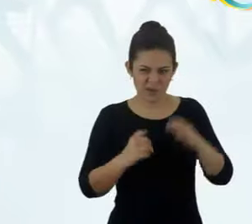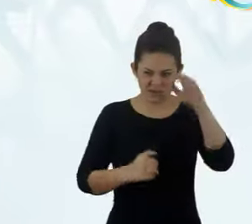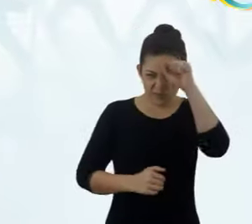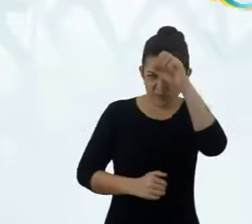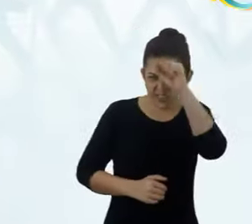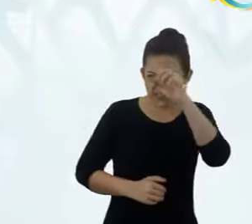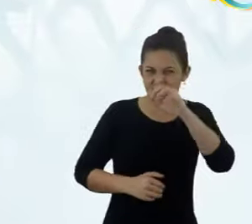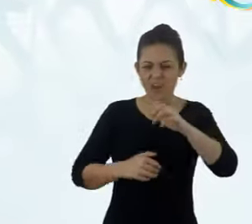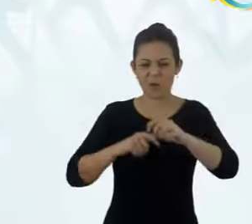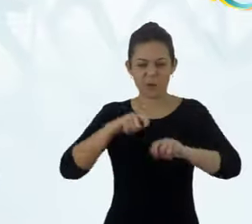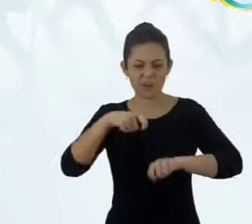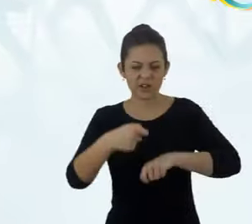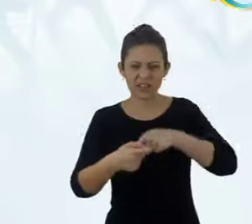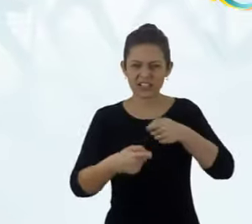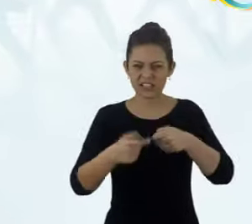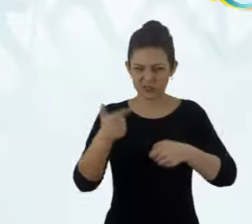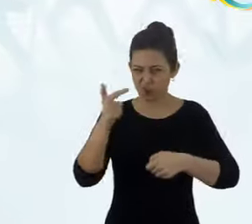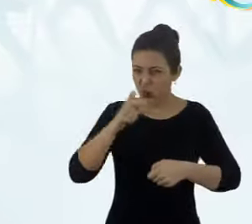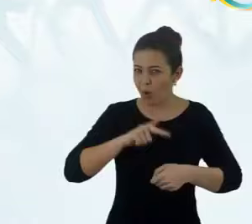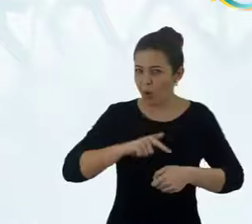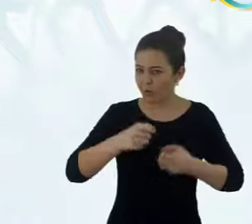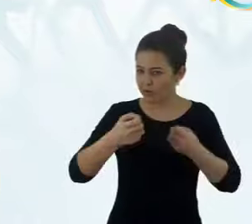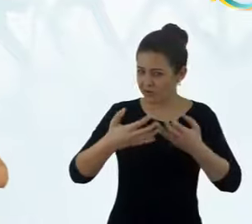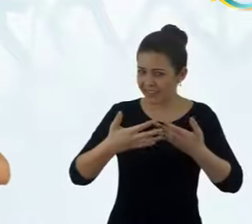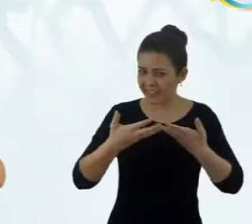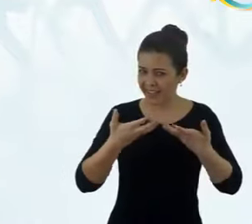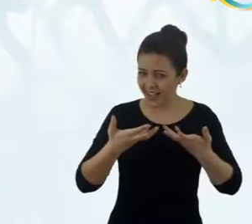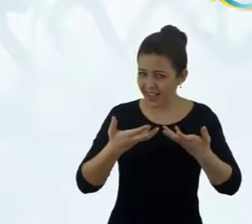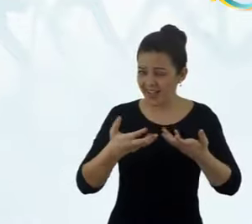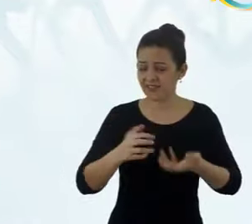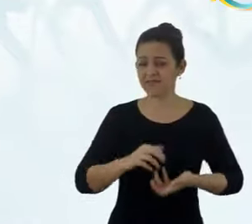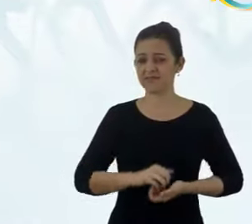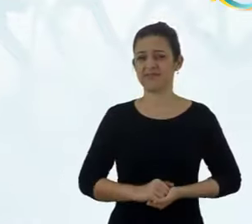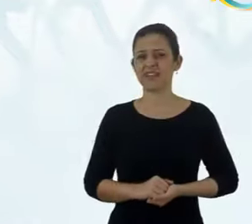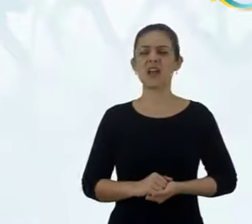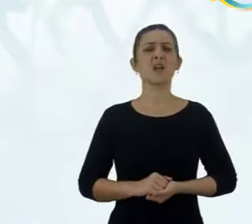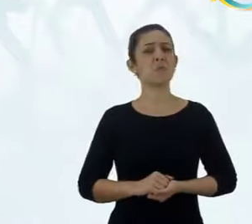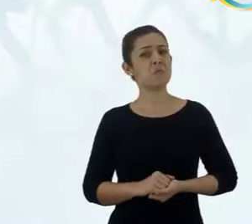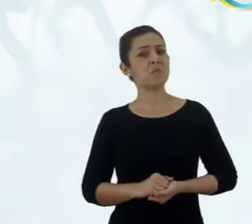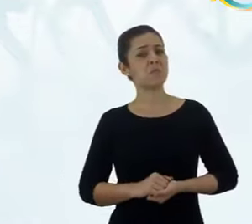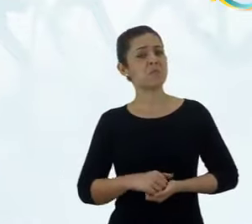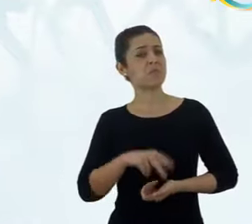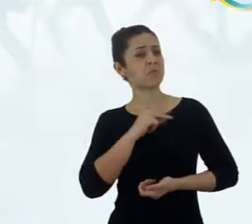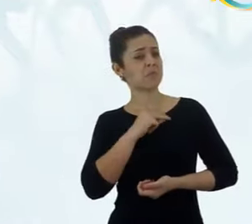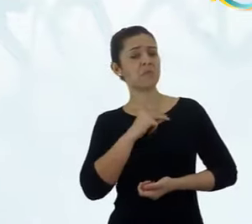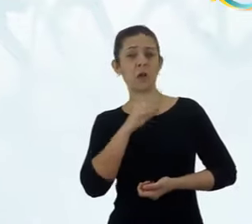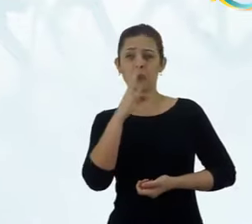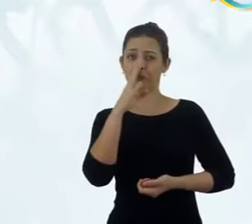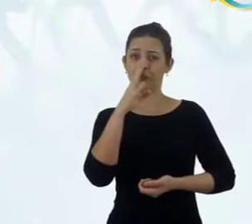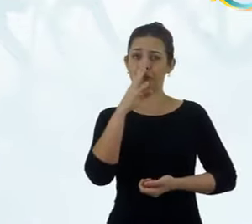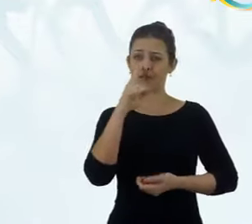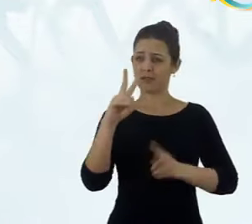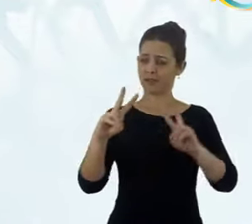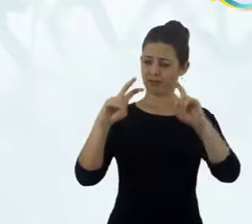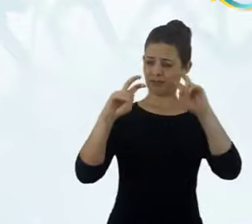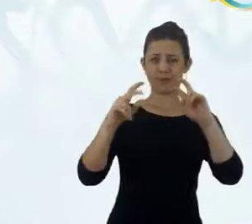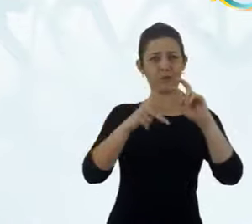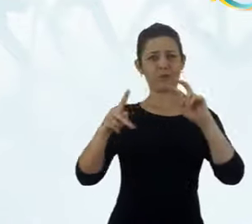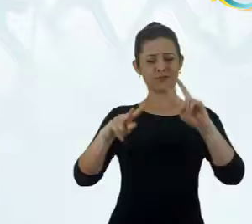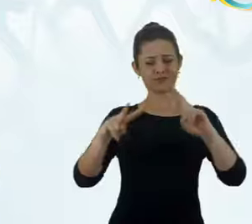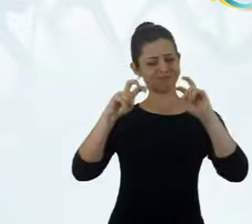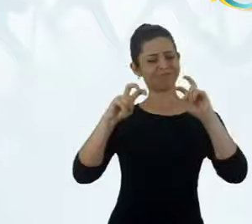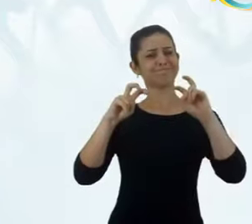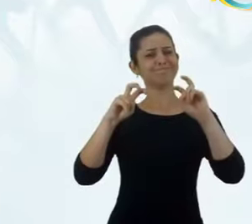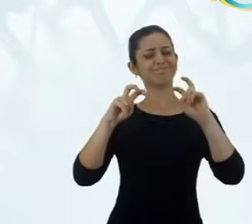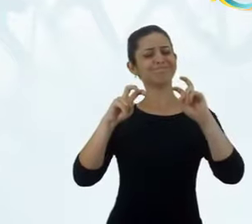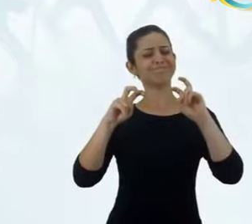entendeu, você aprendeu, né? Quer que fala de novo? Então, assim, são coisas assim que a gente fala, nossa, o professor está me vendo,